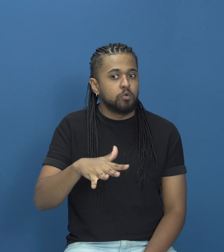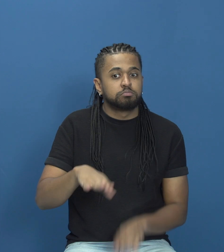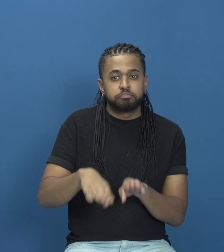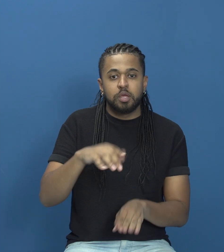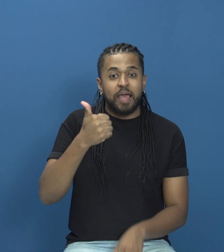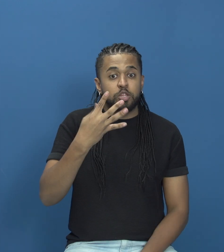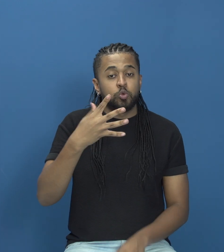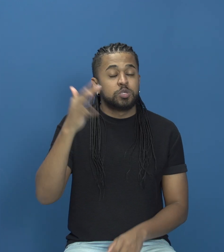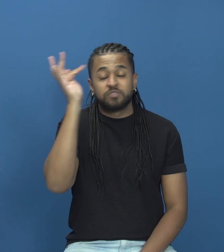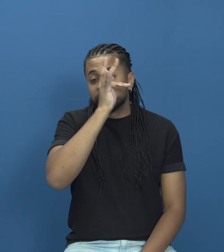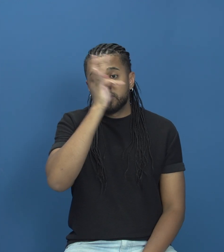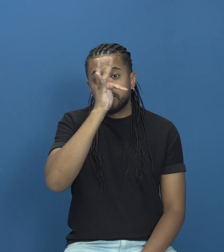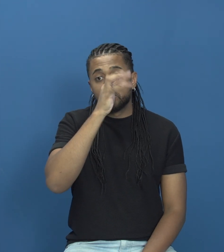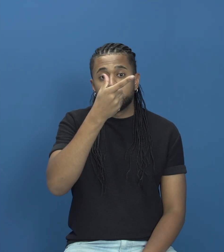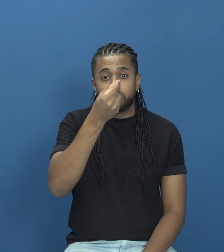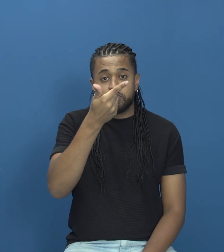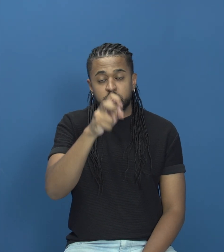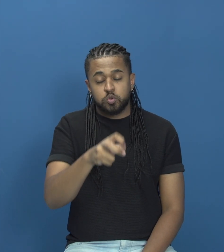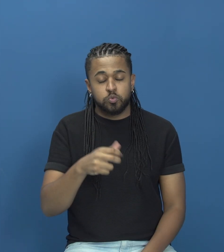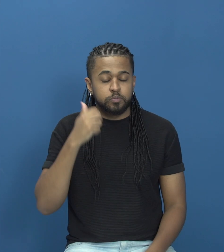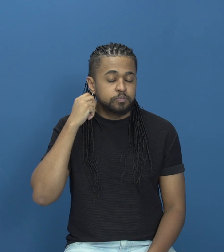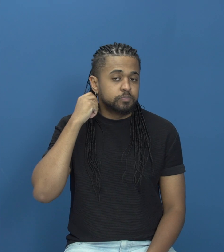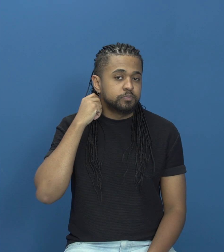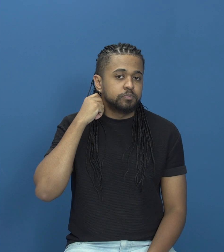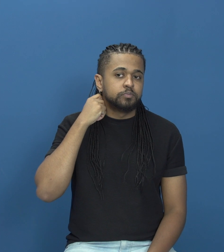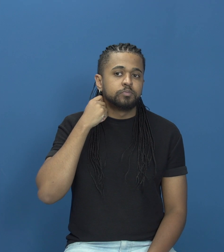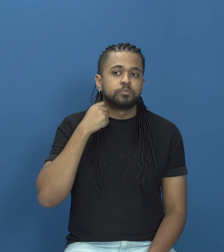de fevereiro de 2025.